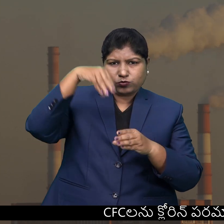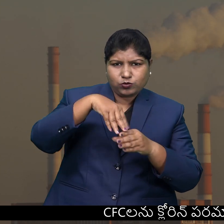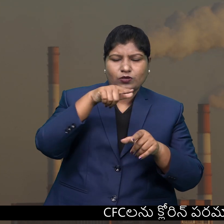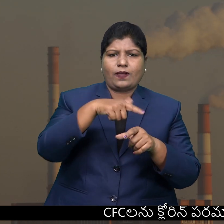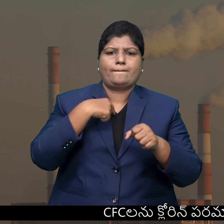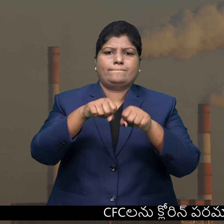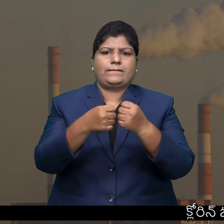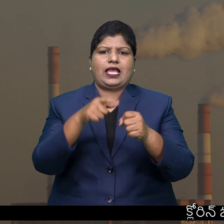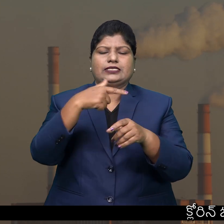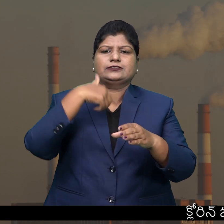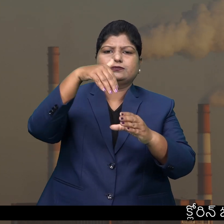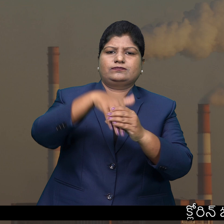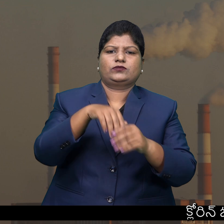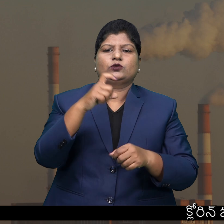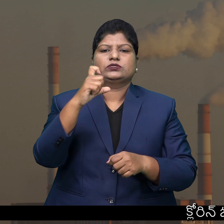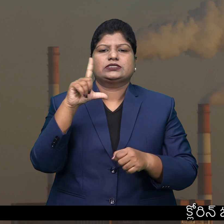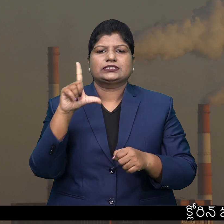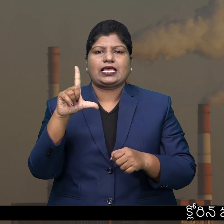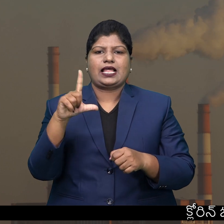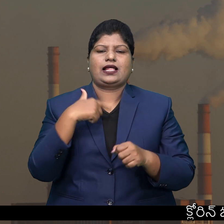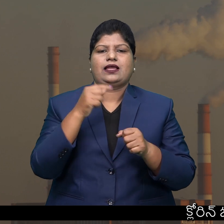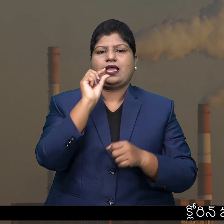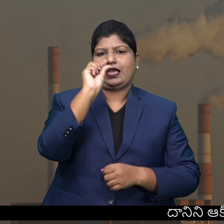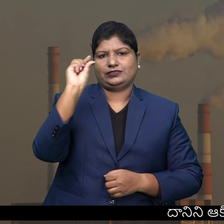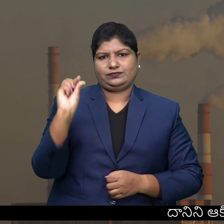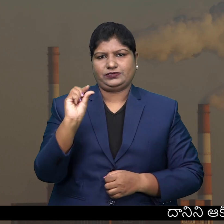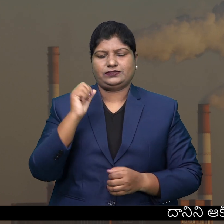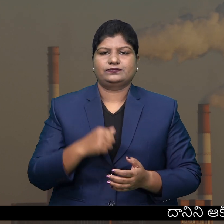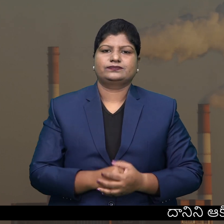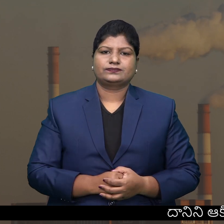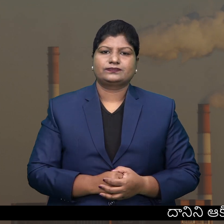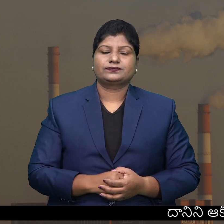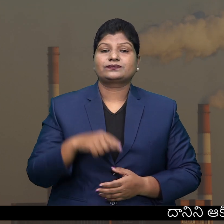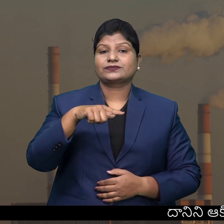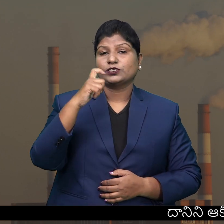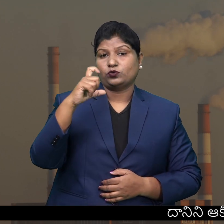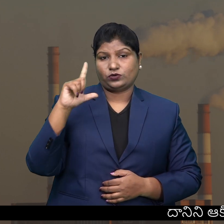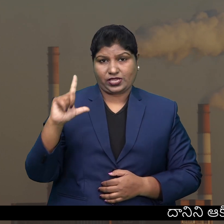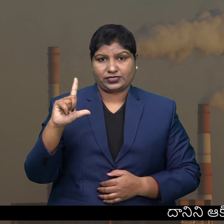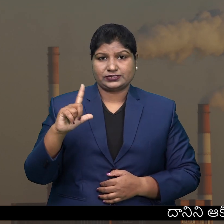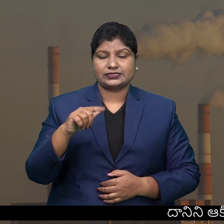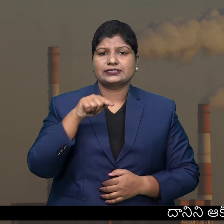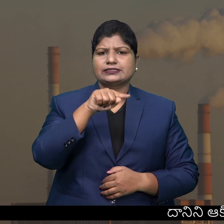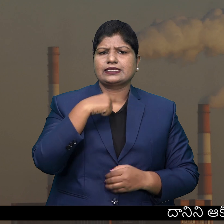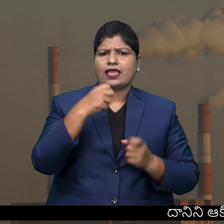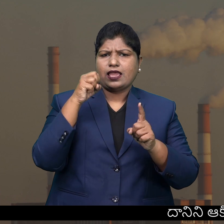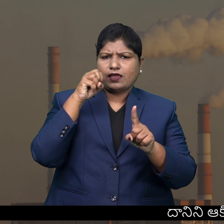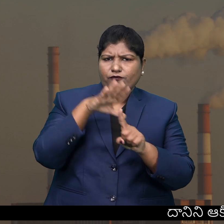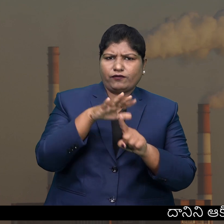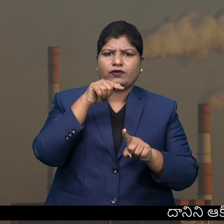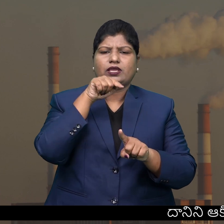చేస్తాయి. క్లోరిన్ ఓజోన్తో చర్య జరిపి దానిని ఆక్సిజన్గా మారుస్తుంది.